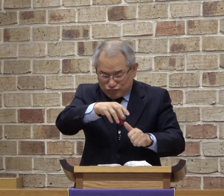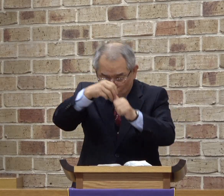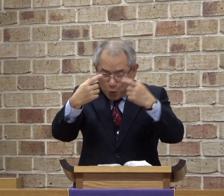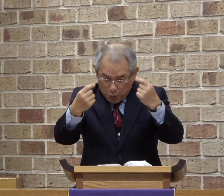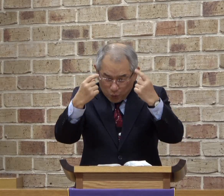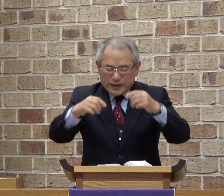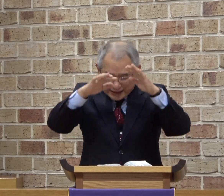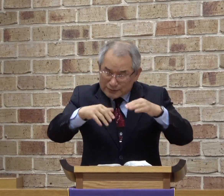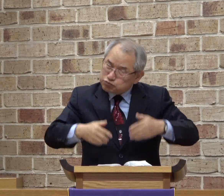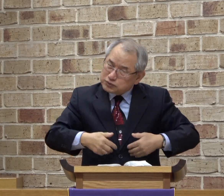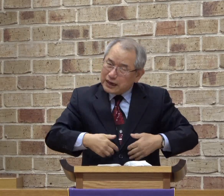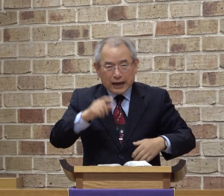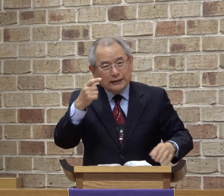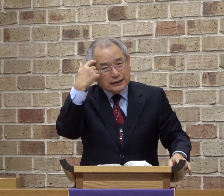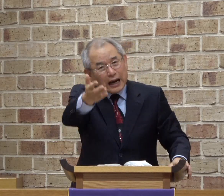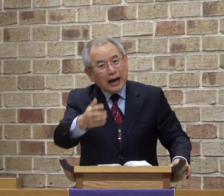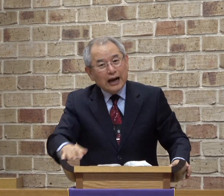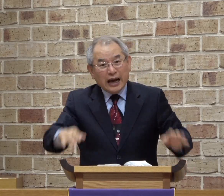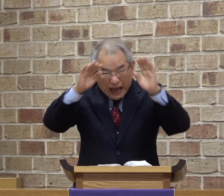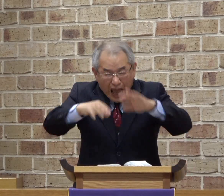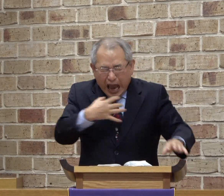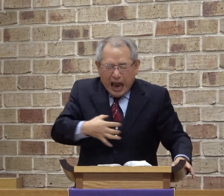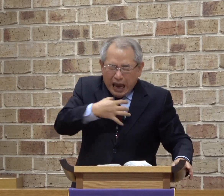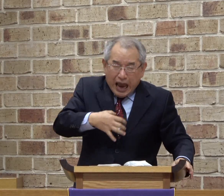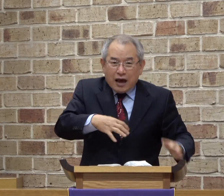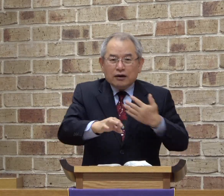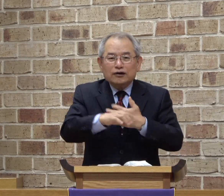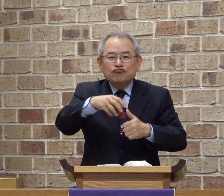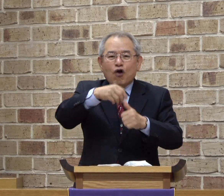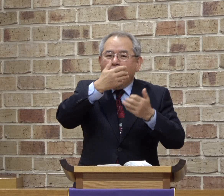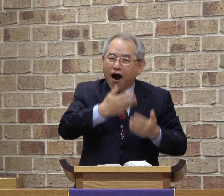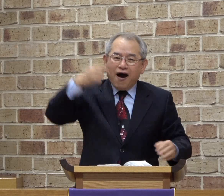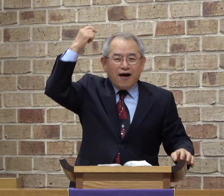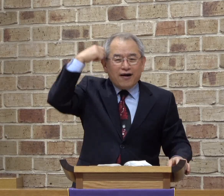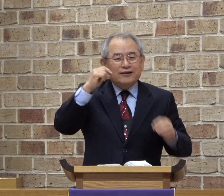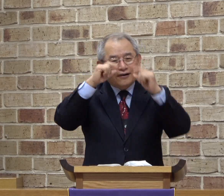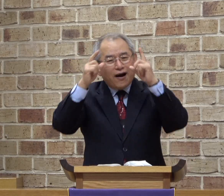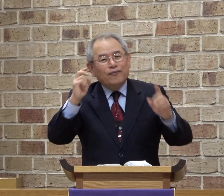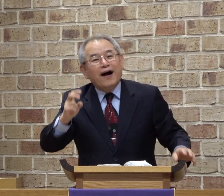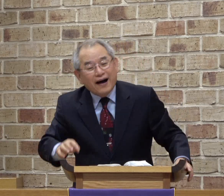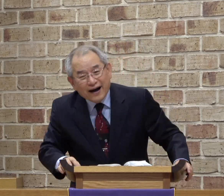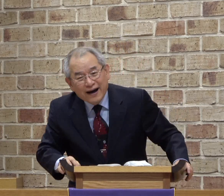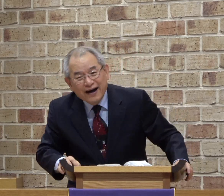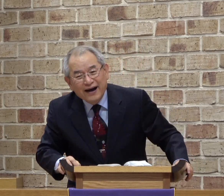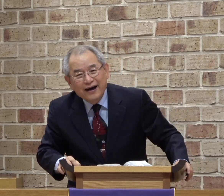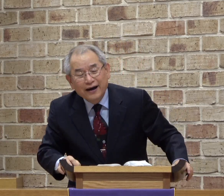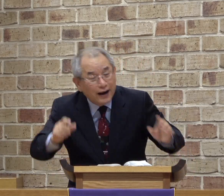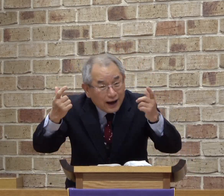그렇습니다. 하나님께서 우리를 너무나 사랑하셔도 우리는요, 그게 뭐요? 그게 나랑 무슨 상관이죠?